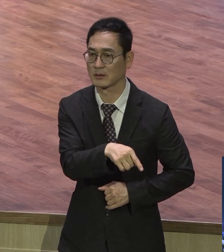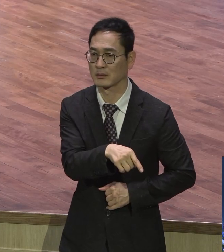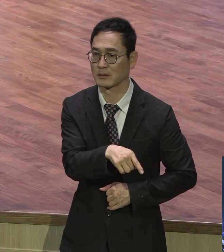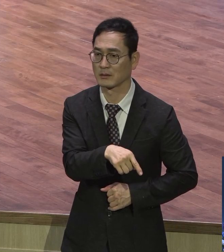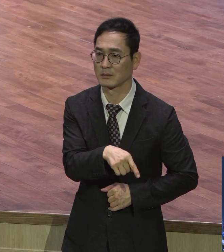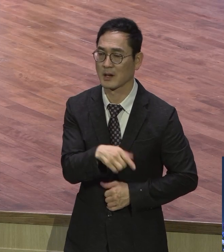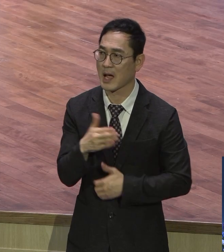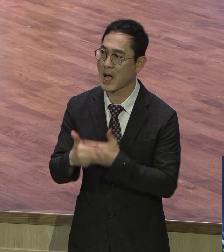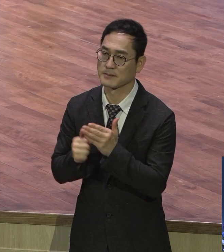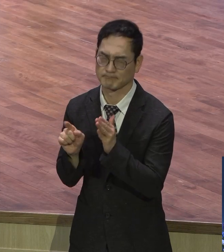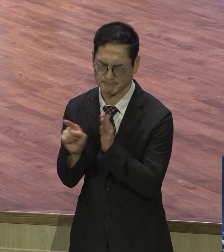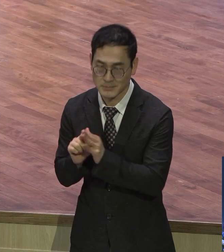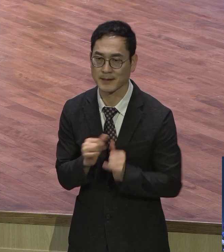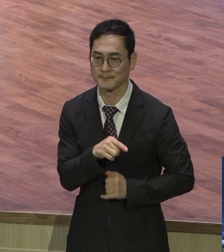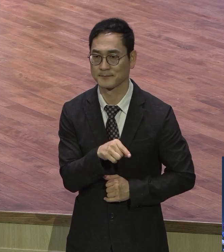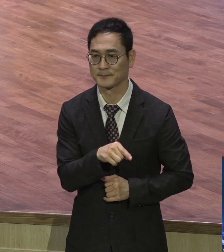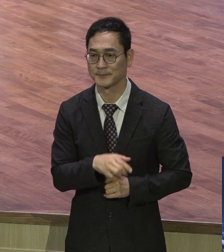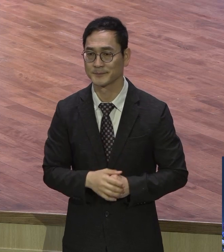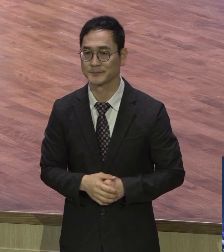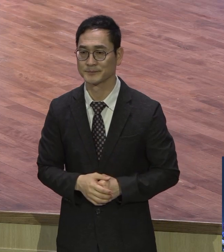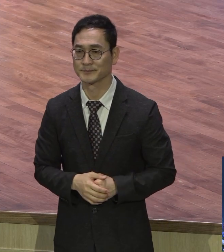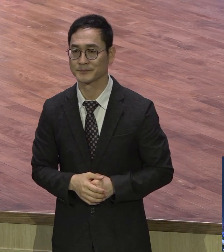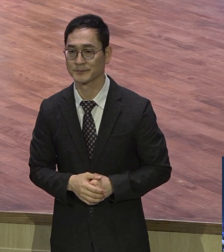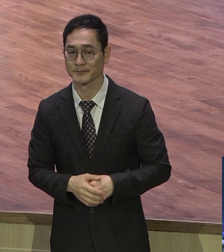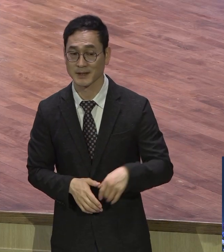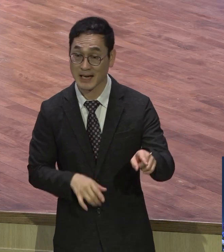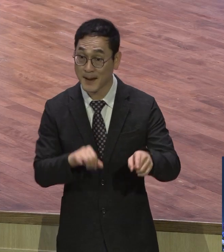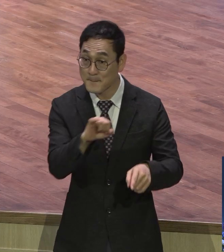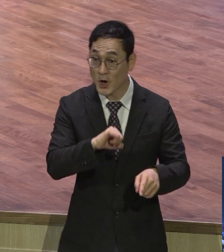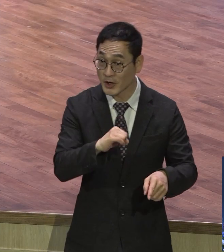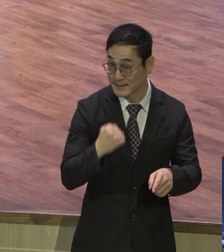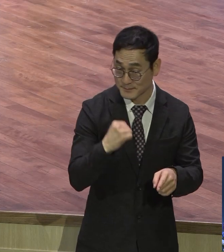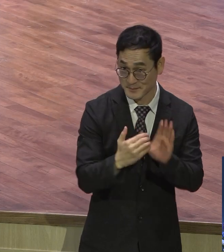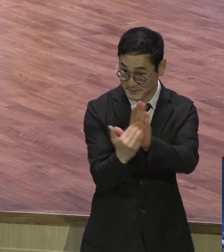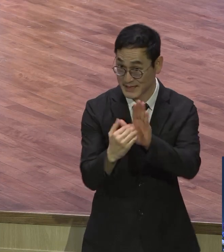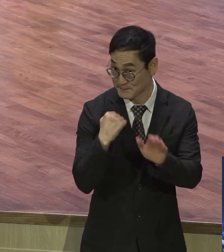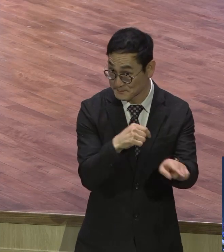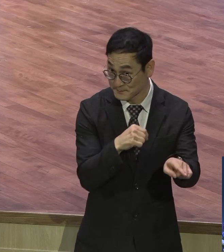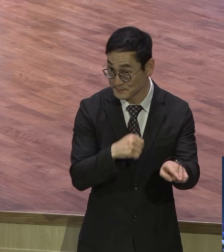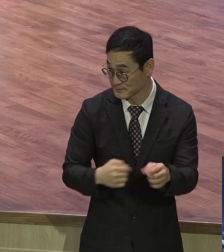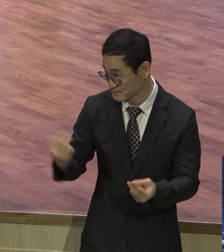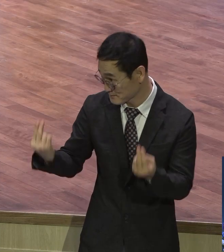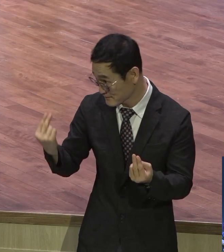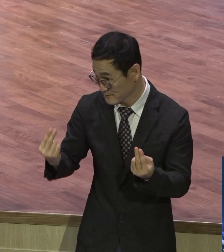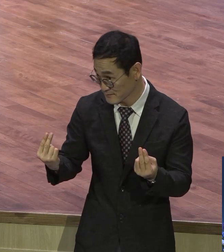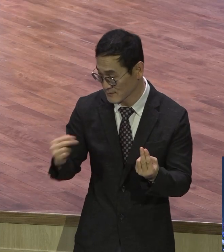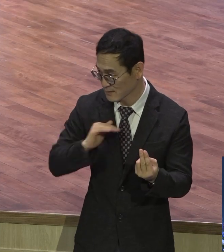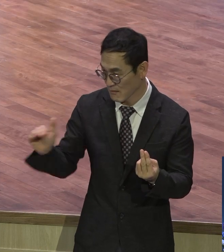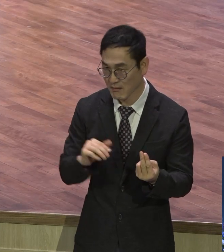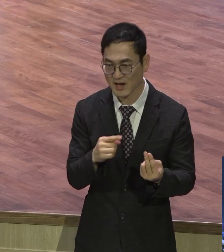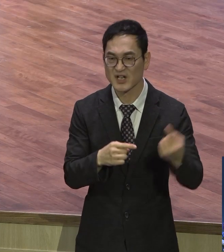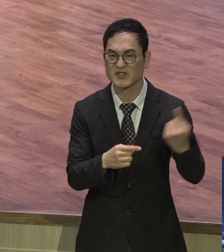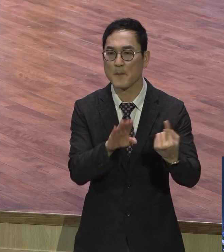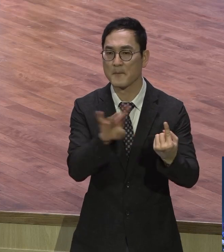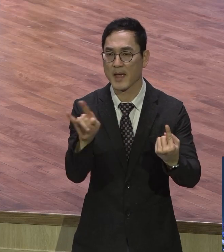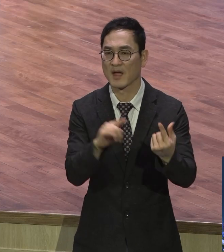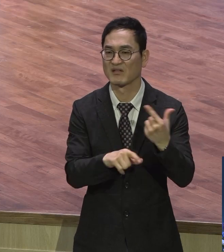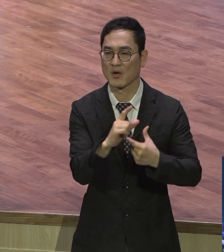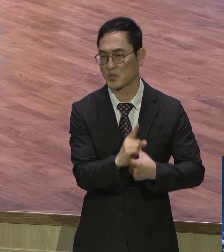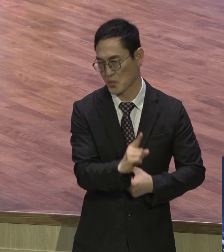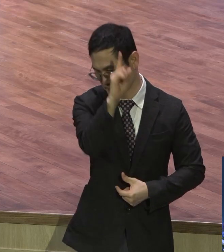확인해 보니까 이들의 면역력이 다른 환자들에 비해서 천배나 더 높다는